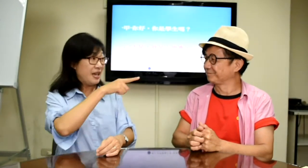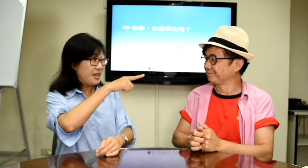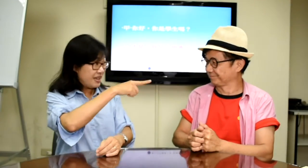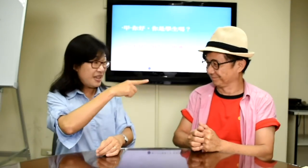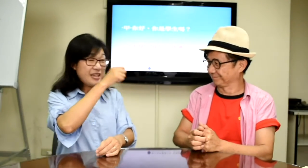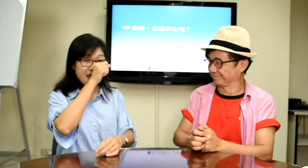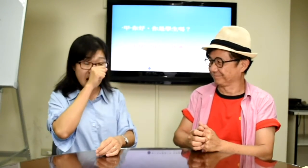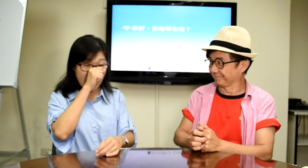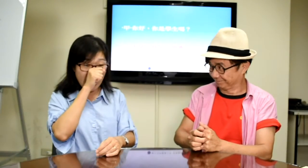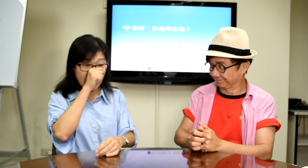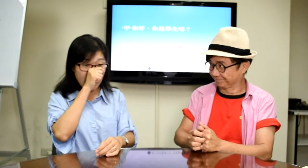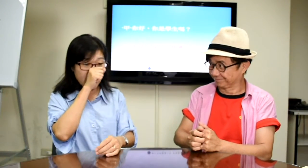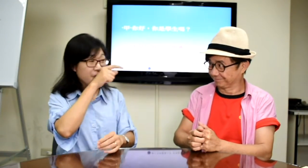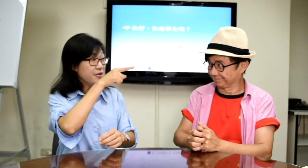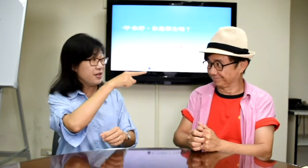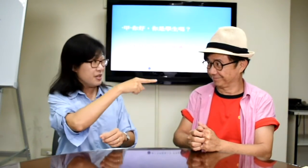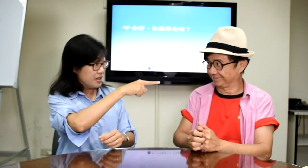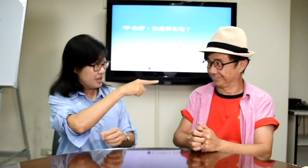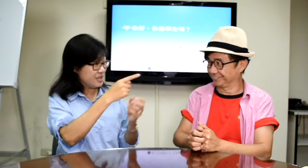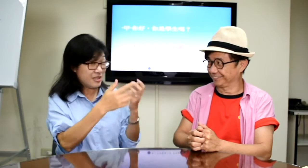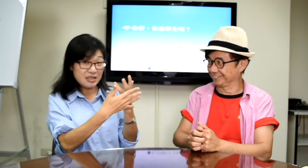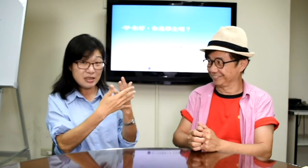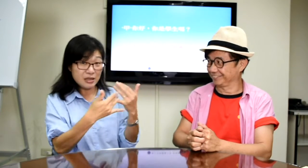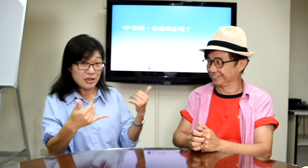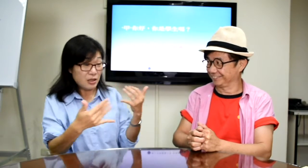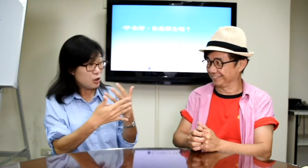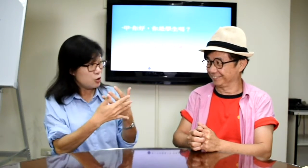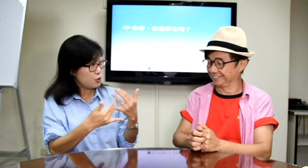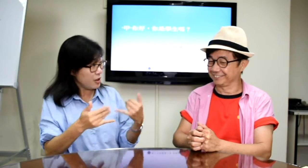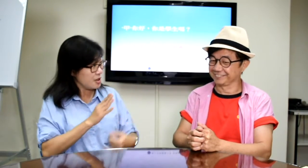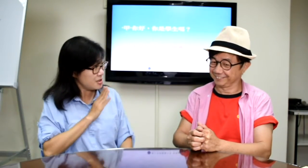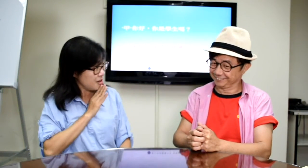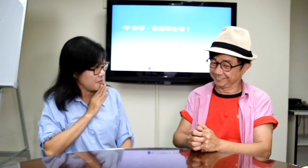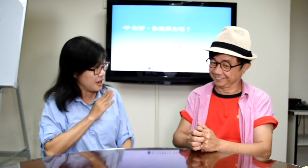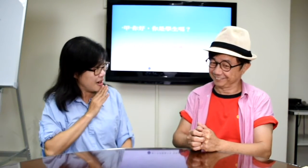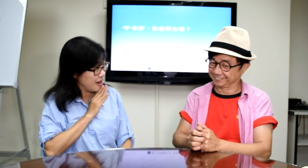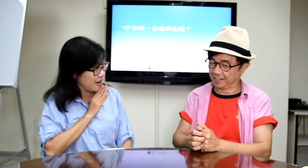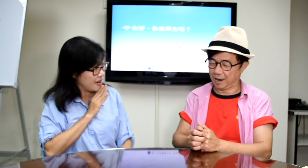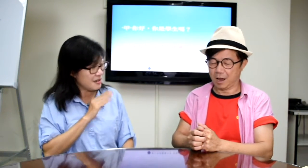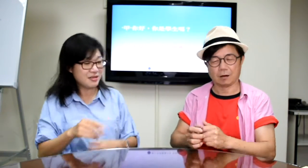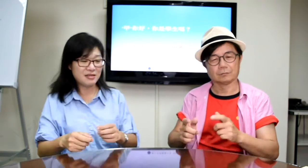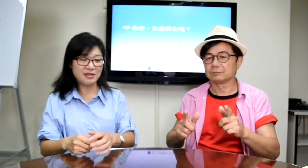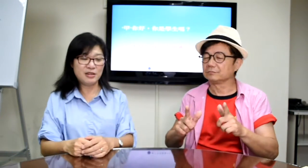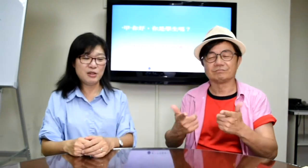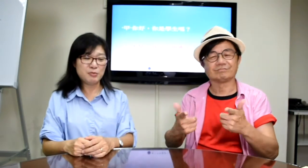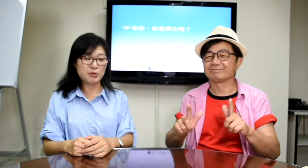你好，你是学生吗？不